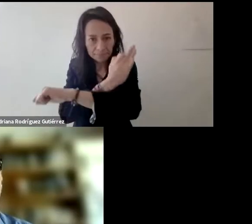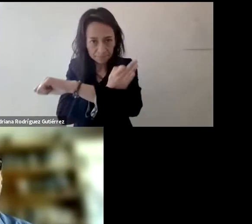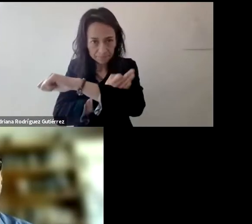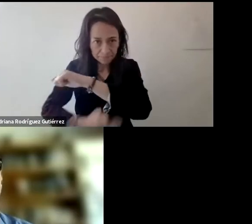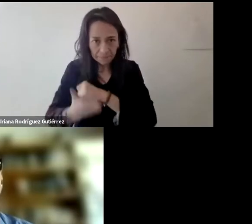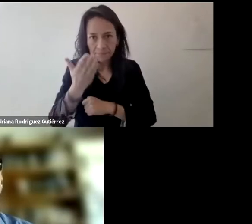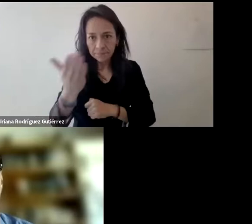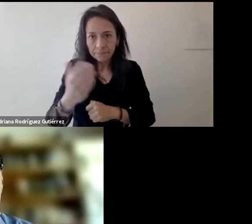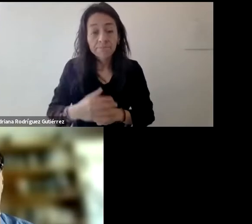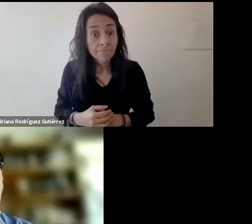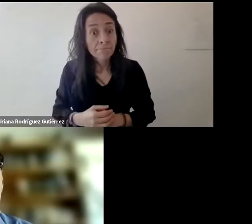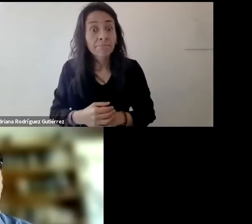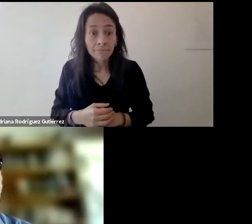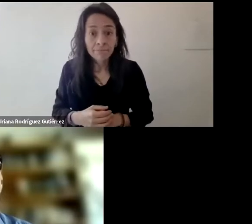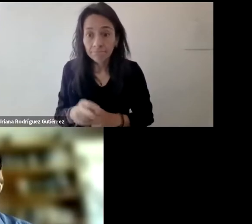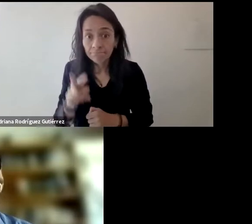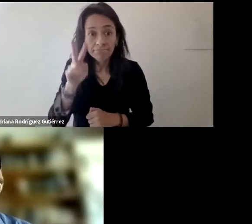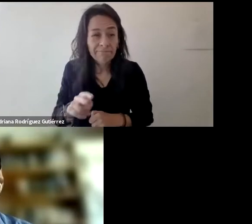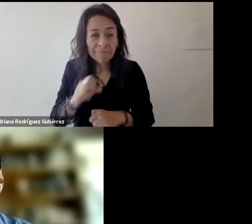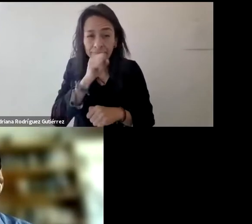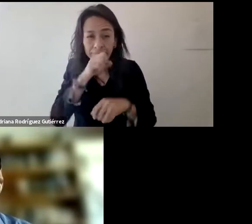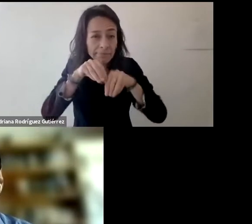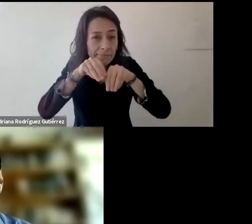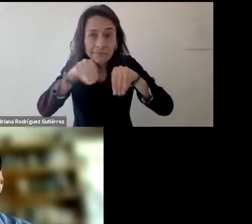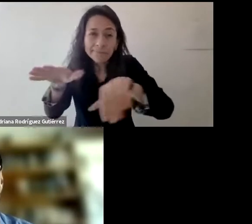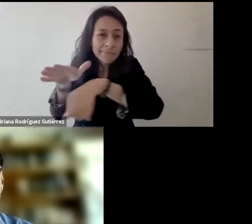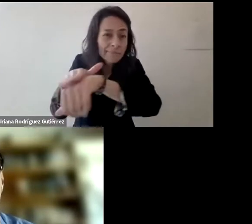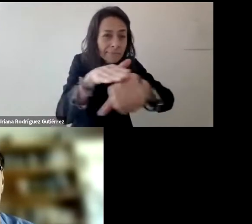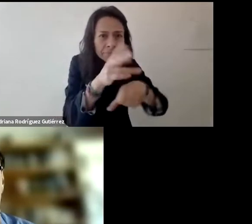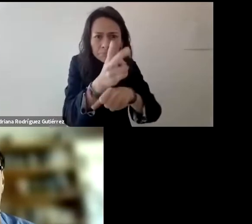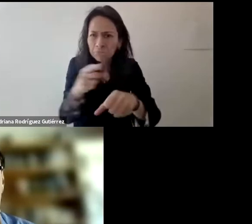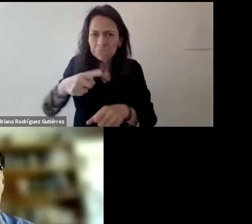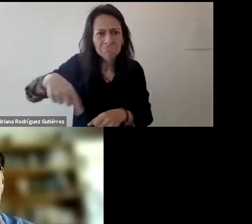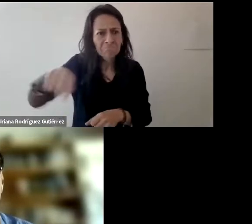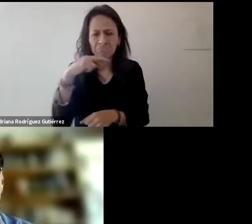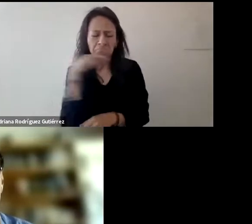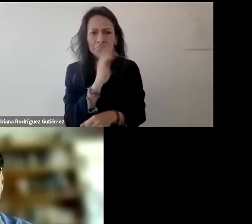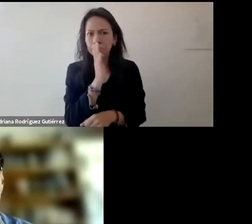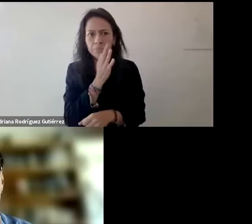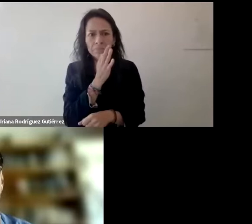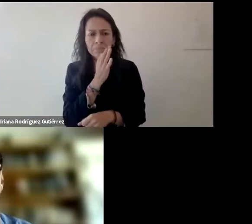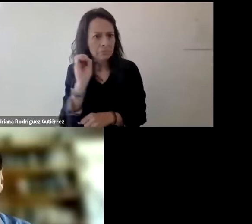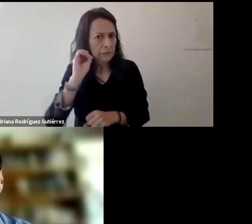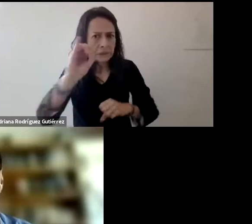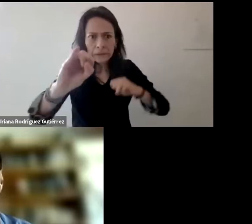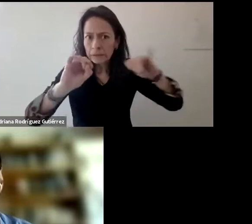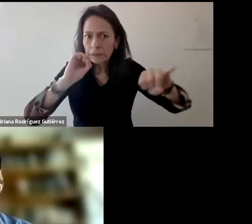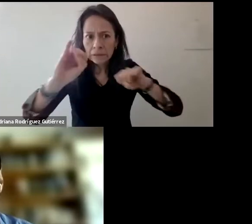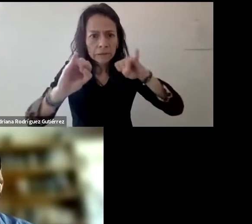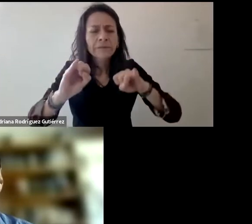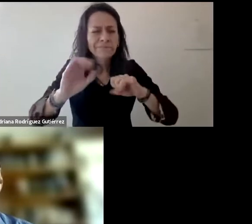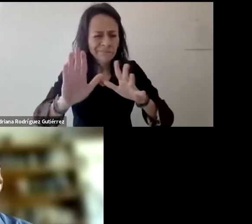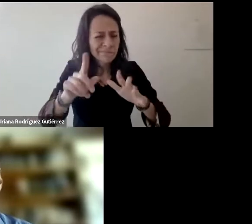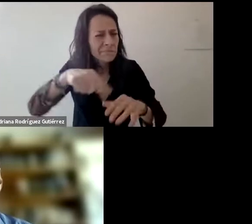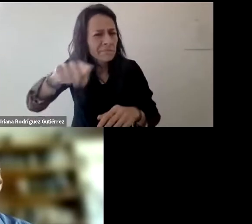por responder tan rápido a esta convocatoria. Ahora verán un poco la urgencia de por qué